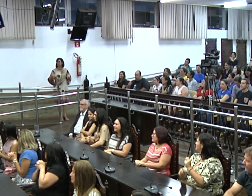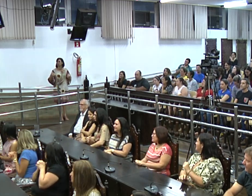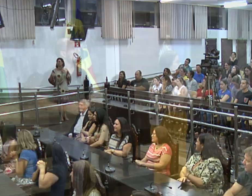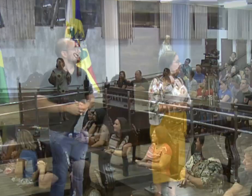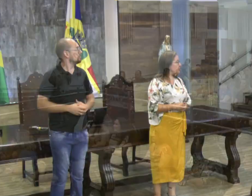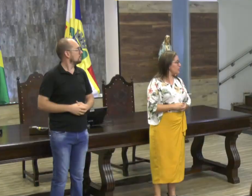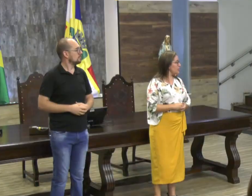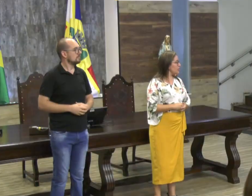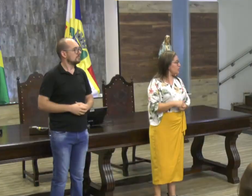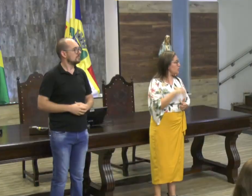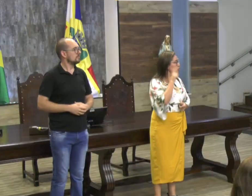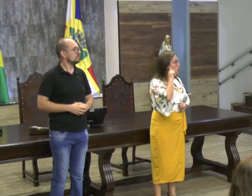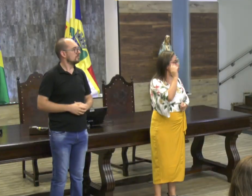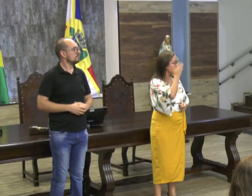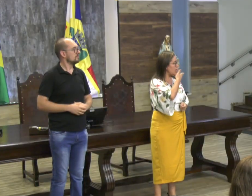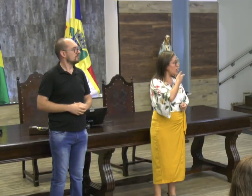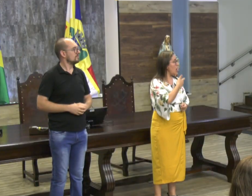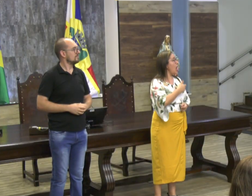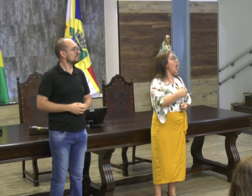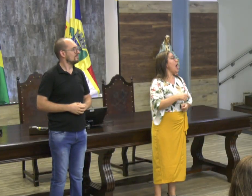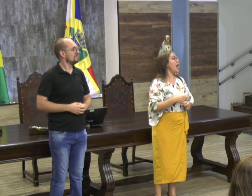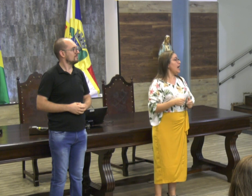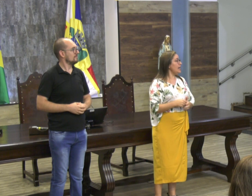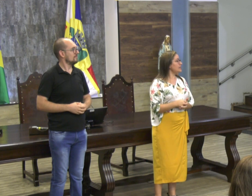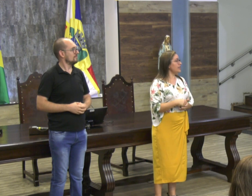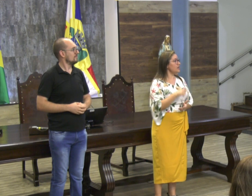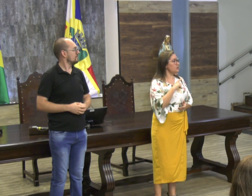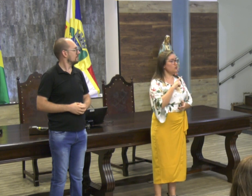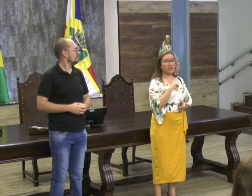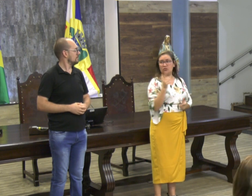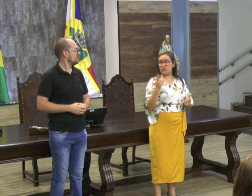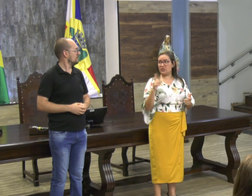Mais um recado importante.